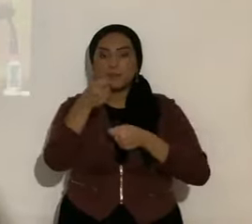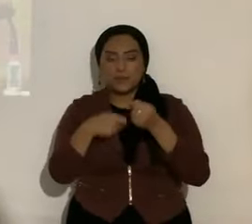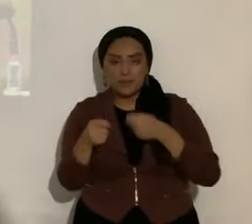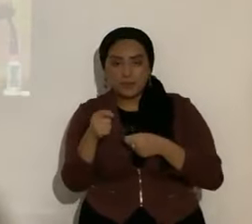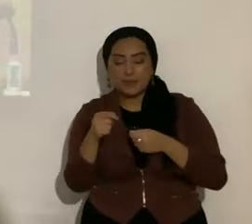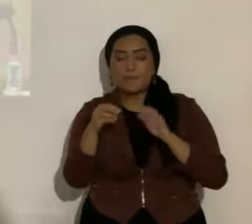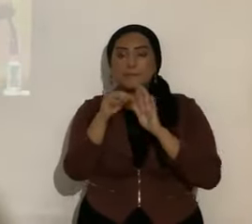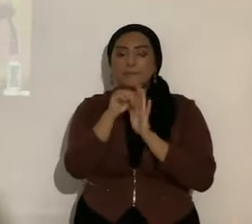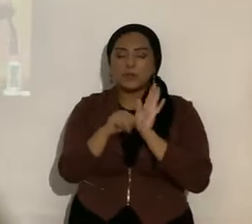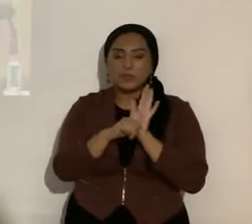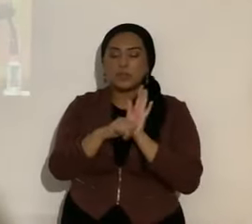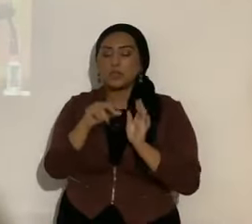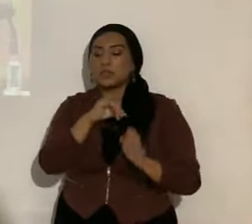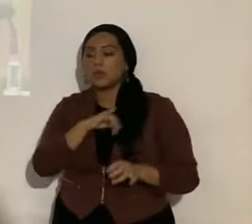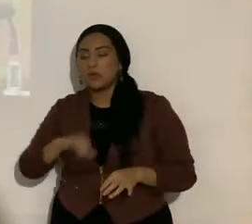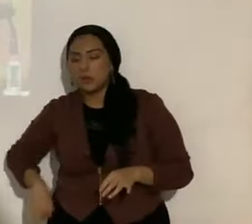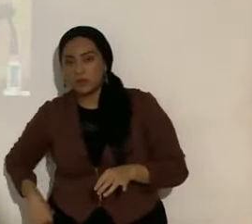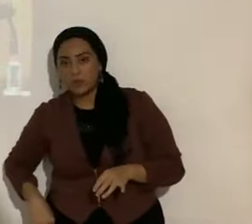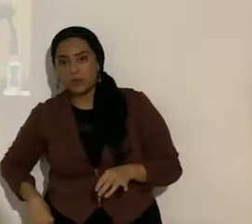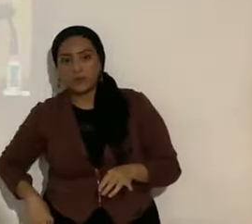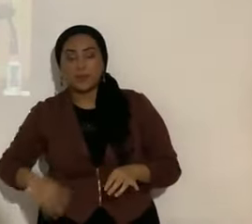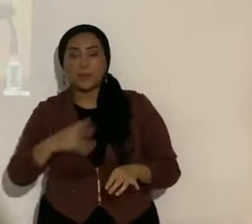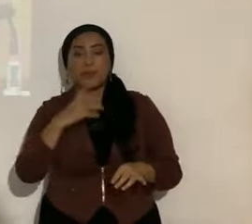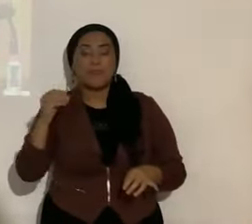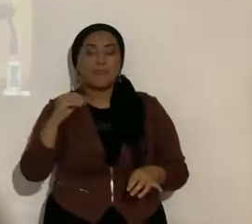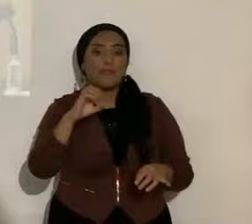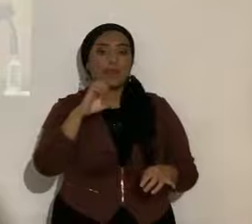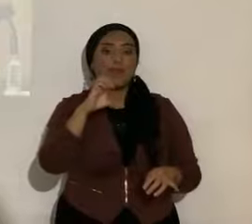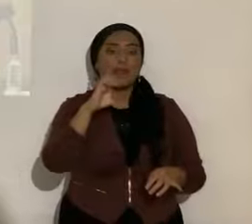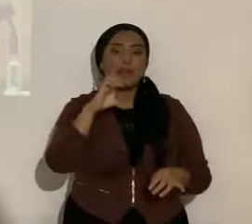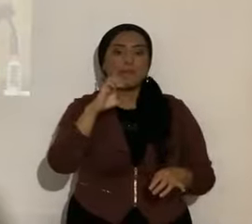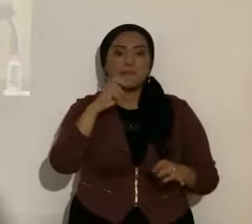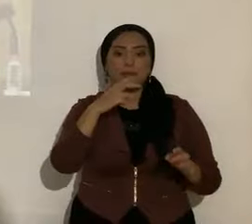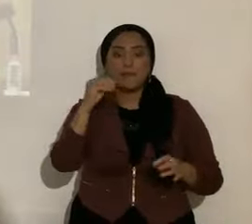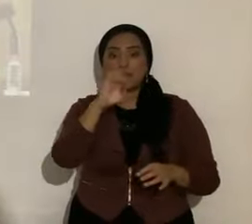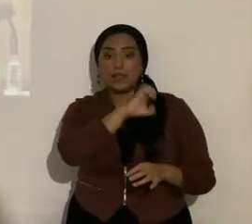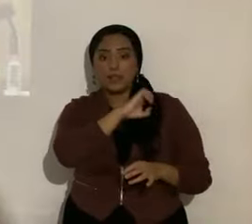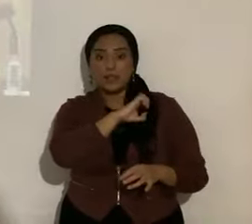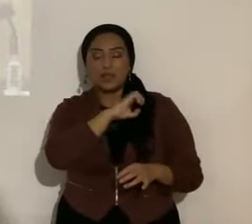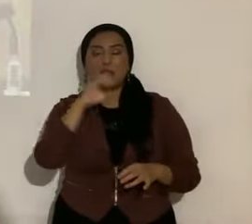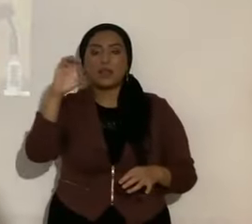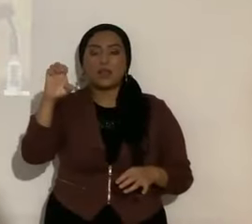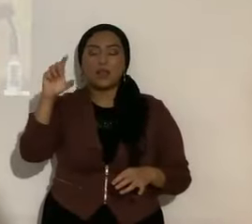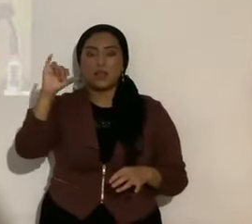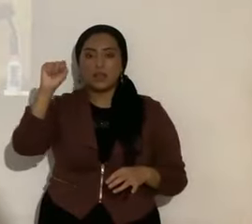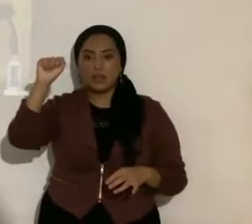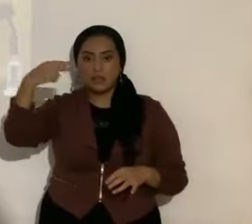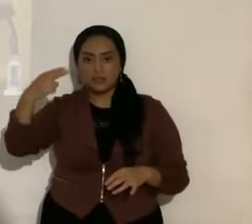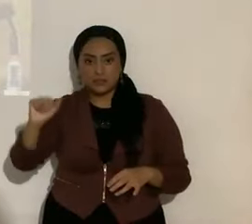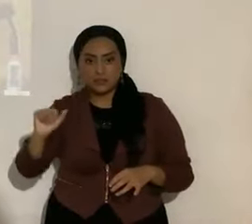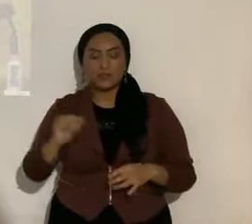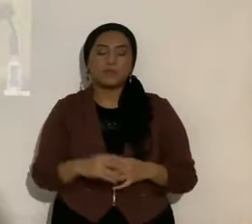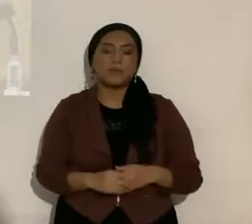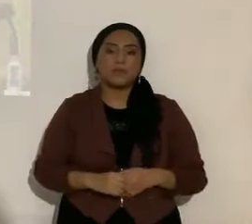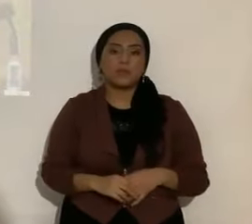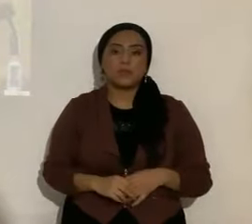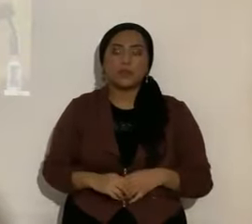sucesor de Moisés, Josué. Y el sucesor de Elías, Eliseo. Y los dos dividieron aguas.